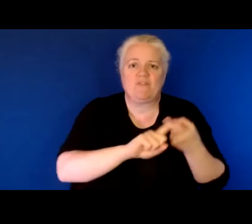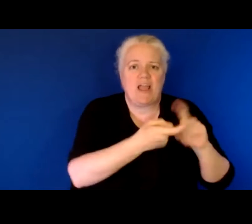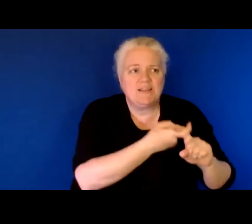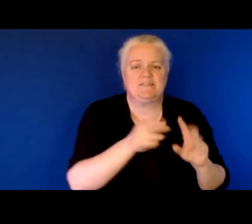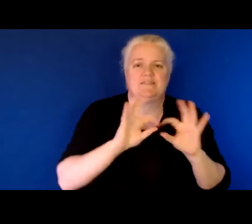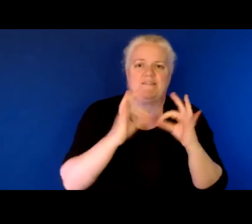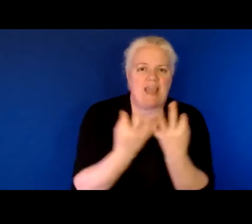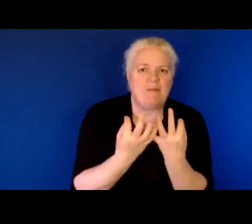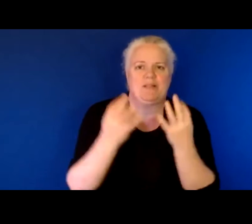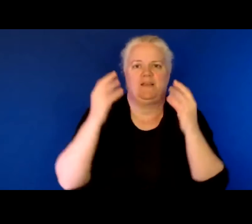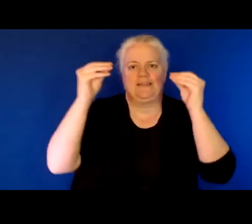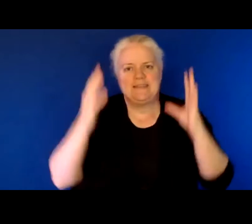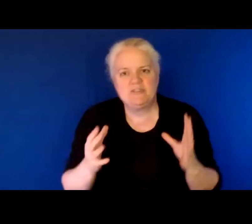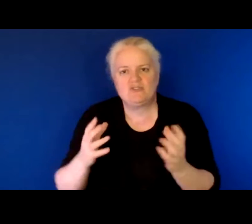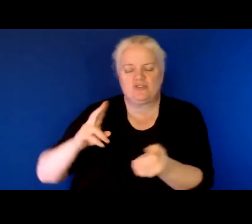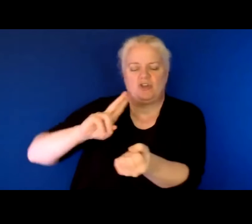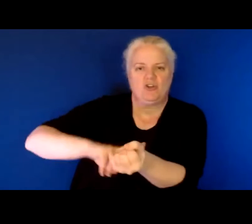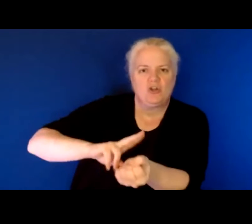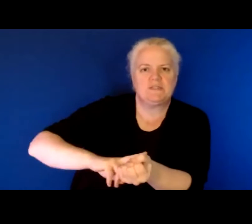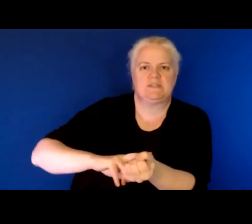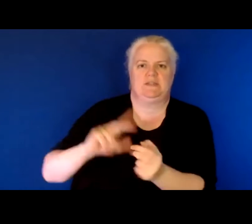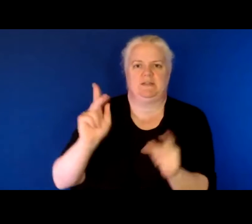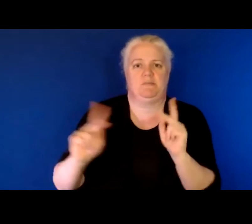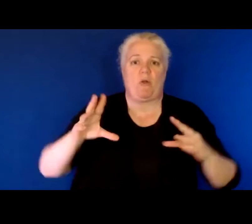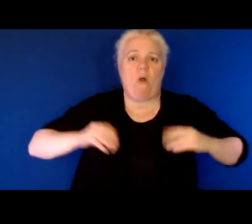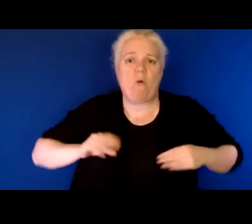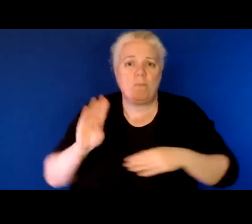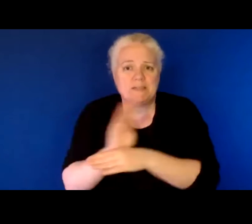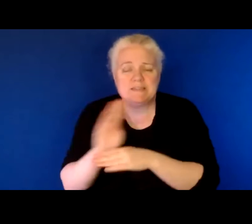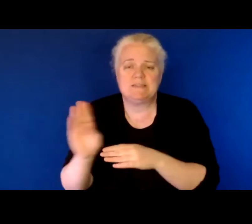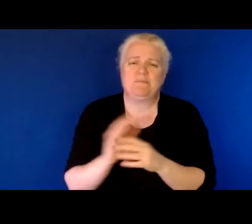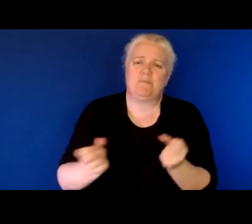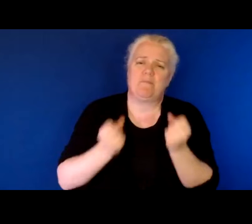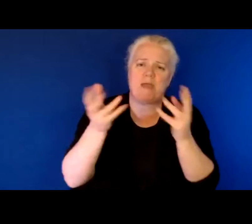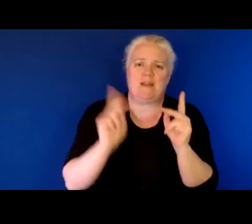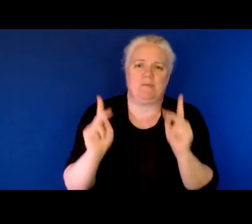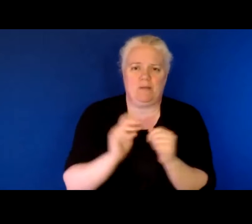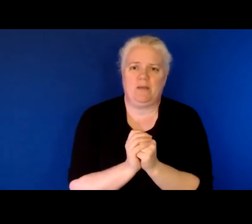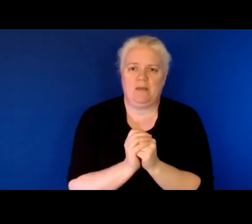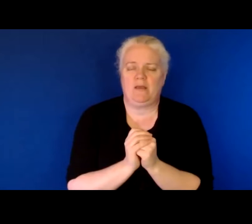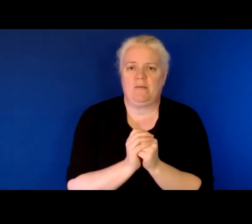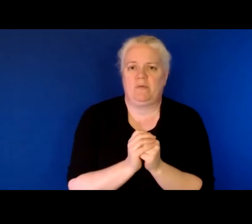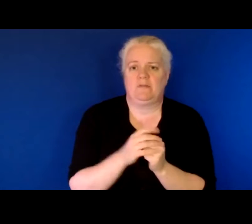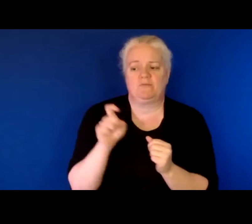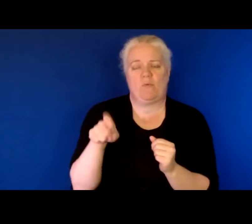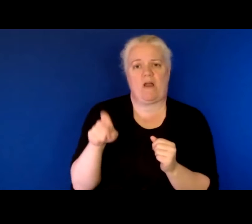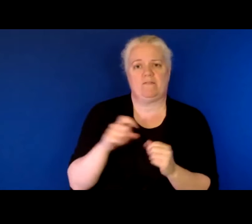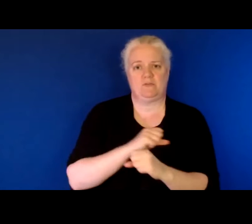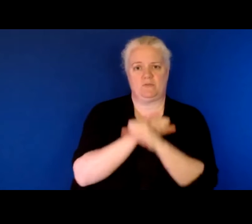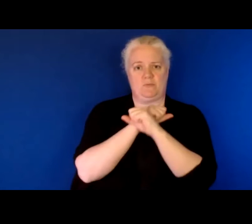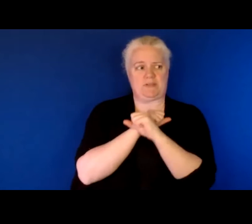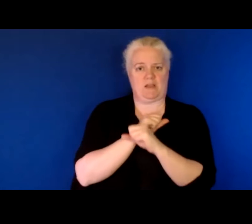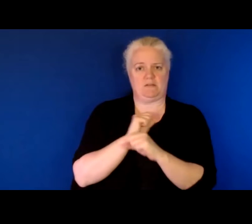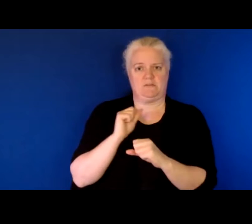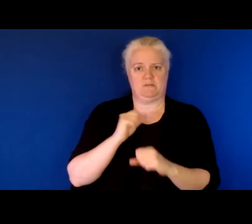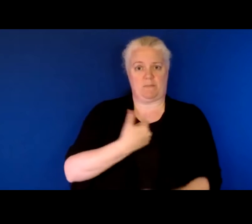单，这也是我们的。邻居是我们的其他市民，也是我们的很多教